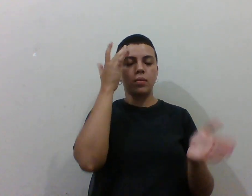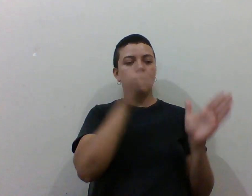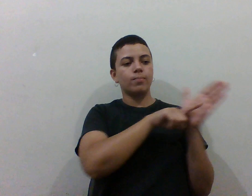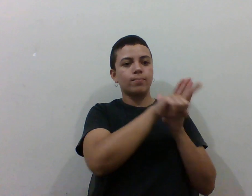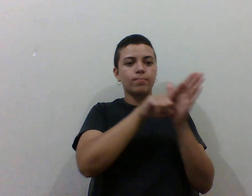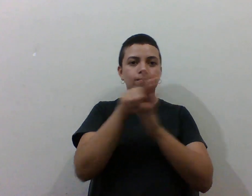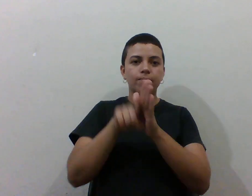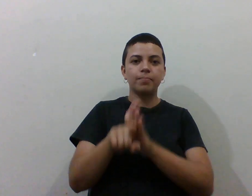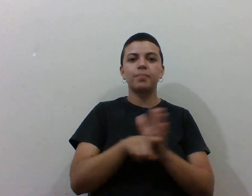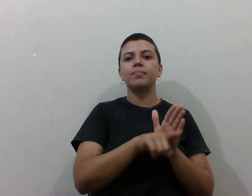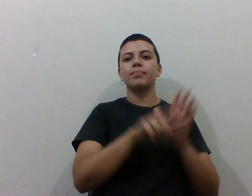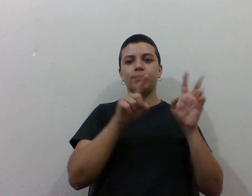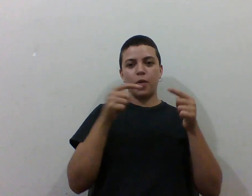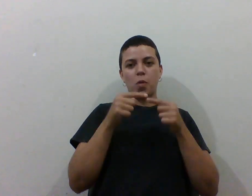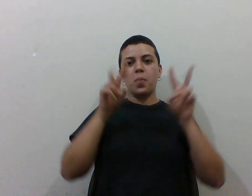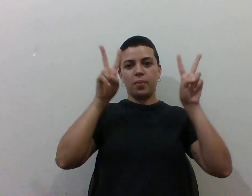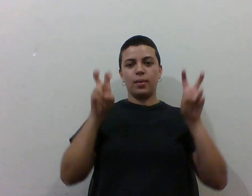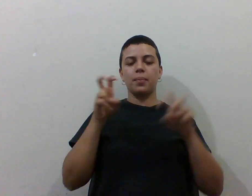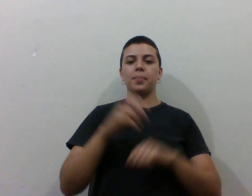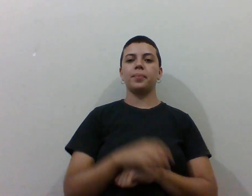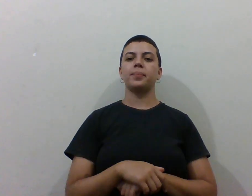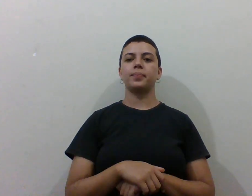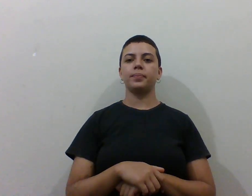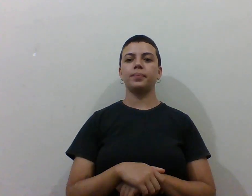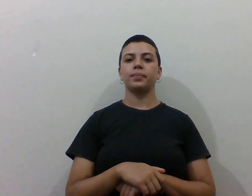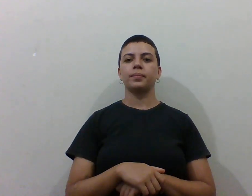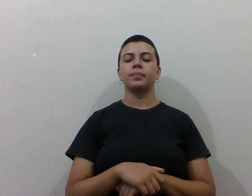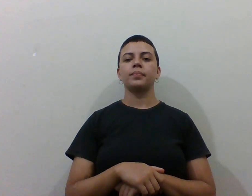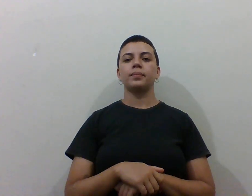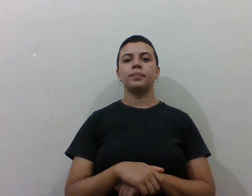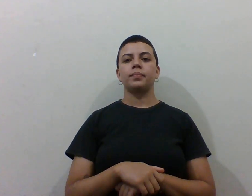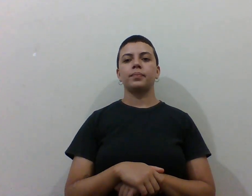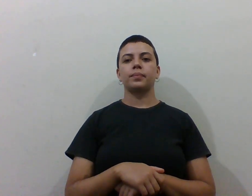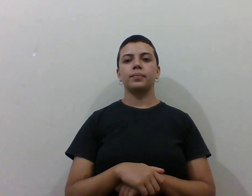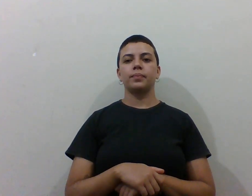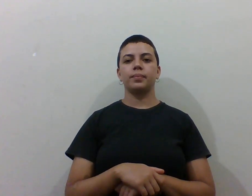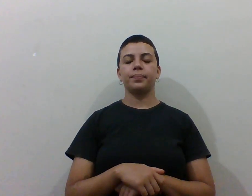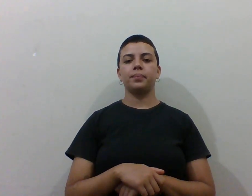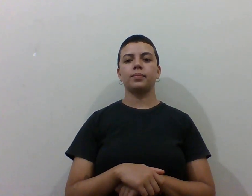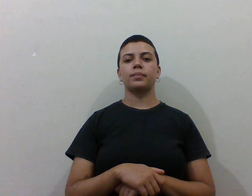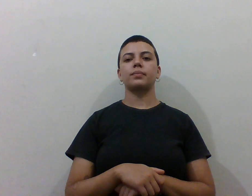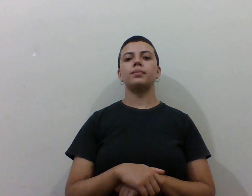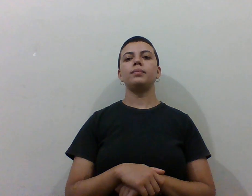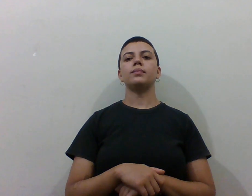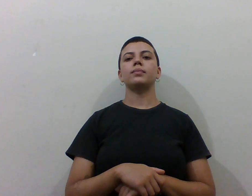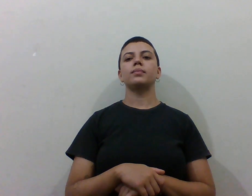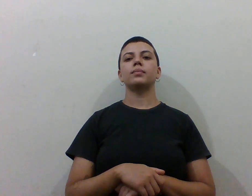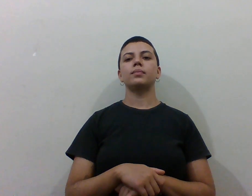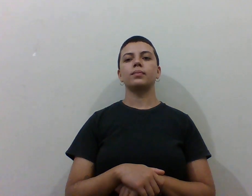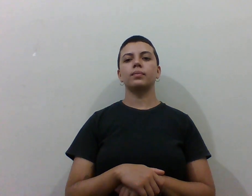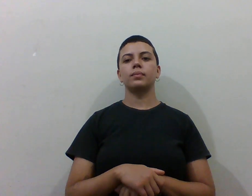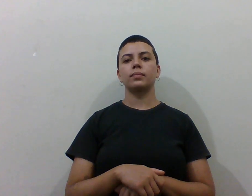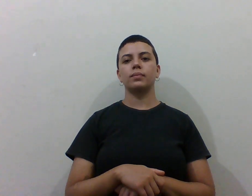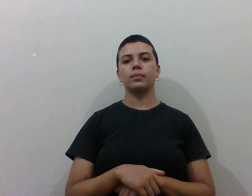tanto o observatório como a rede como um acervo o acervo para reunir produções